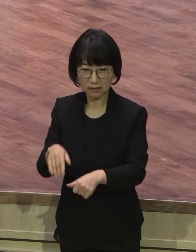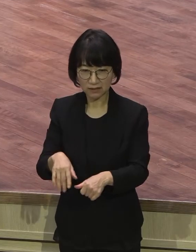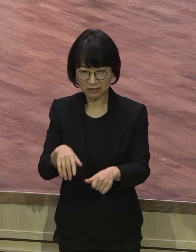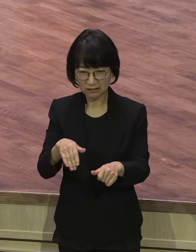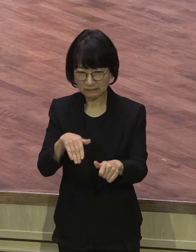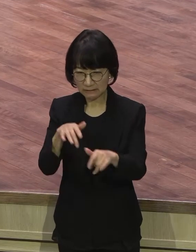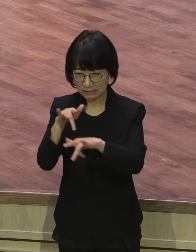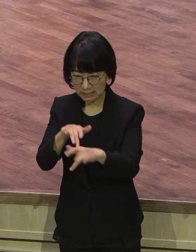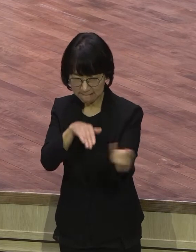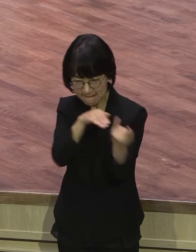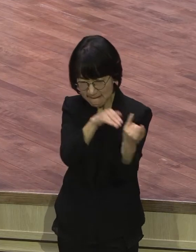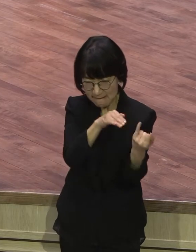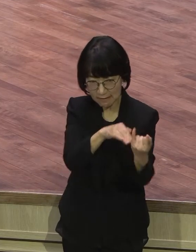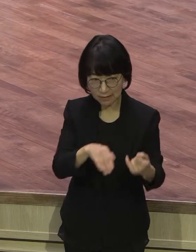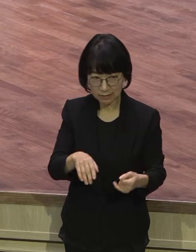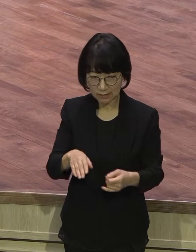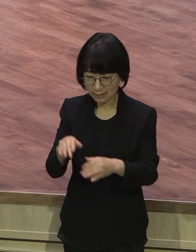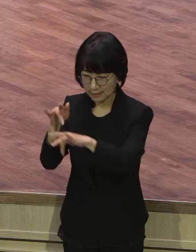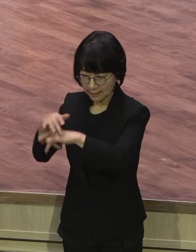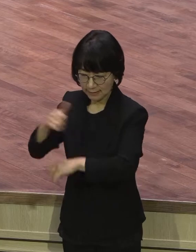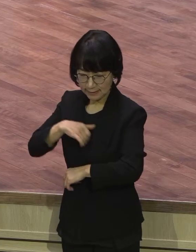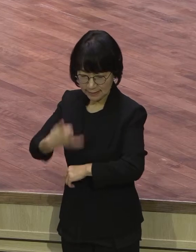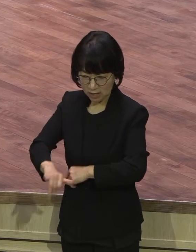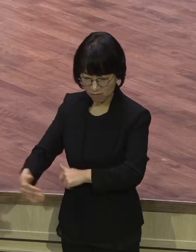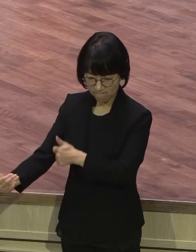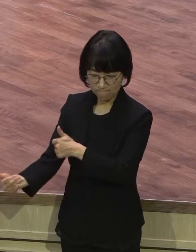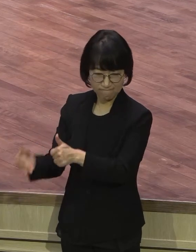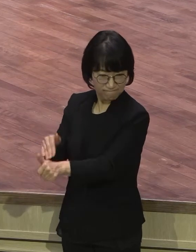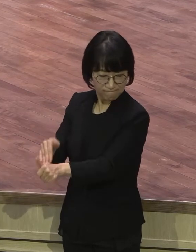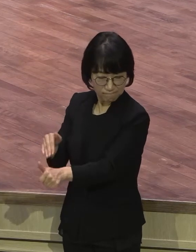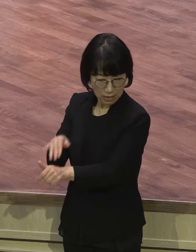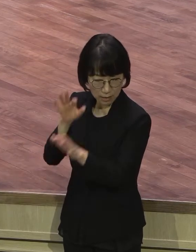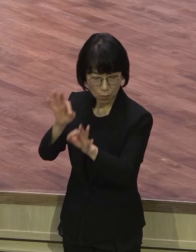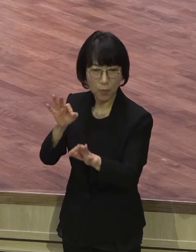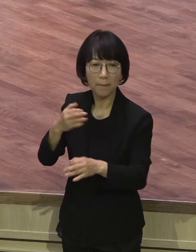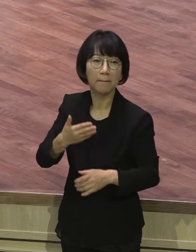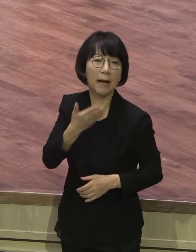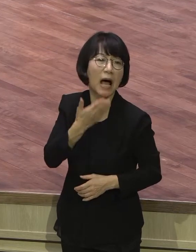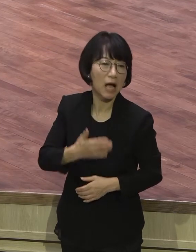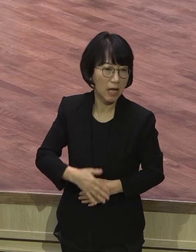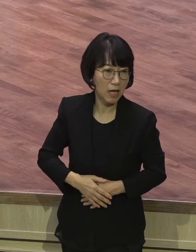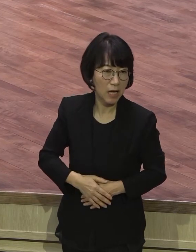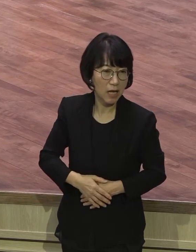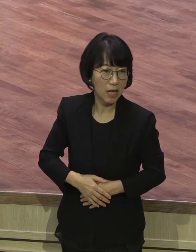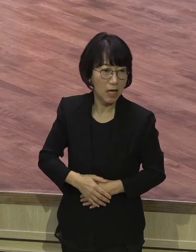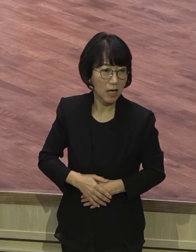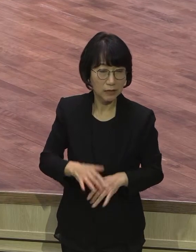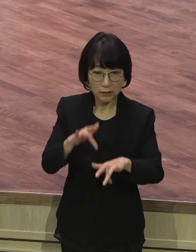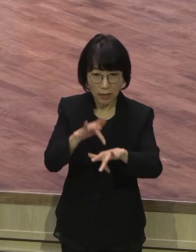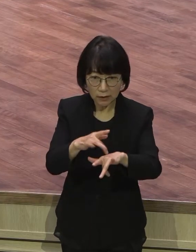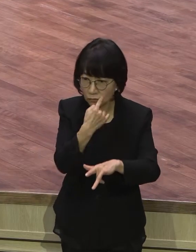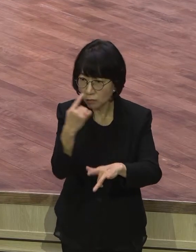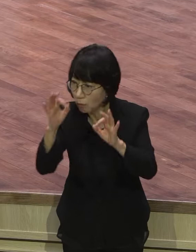통해 남편 통해 자식을 통해서 나에게 지금 공격하구나 그를 봐야 돼요. 사단의 형태가 있어요